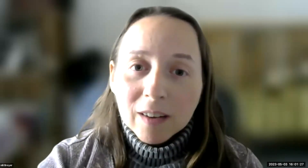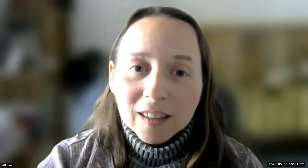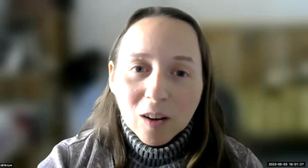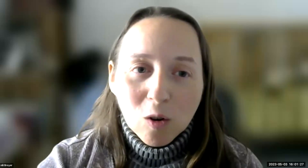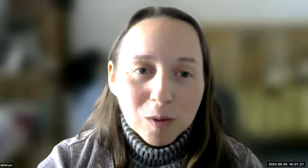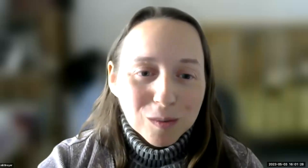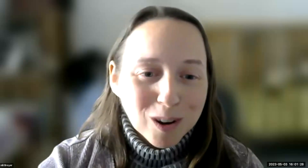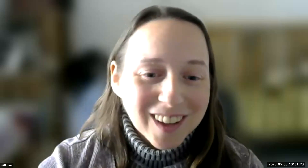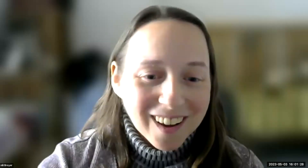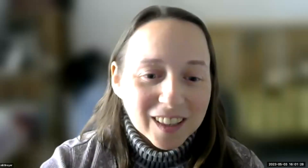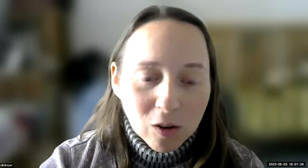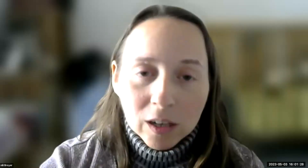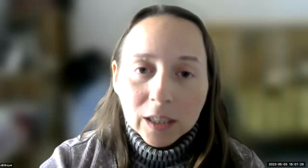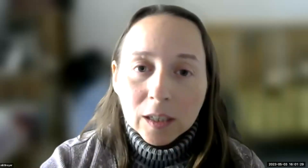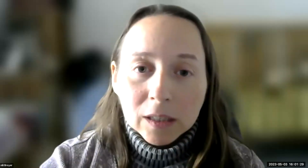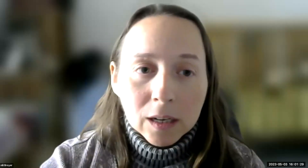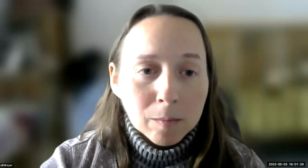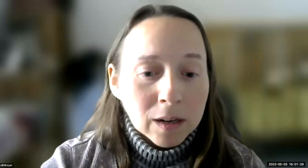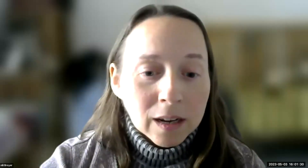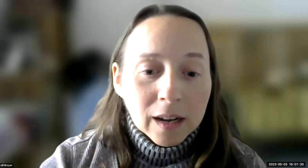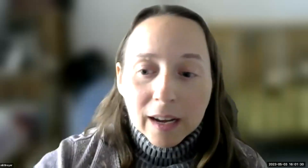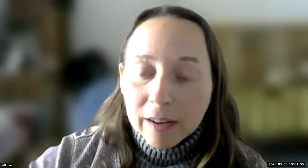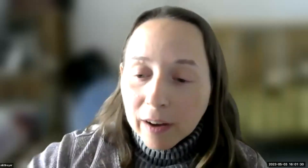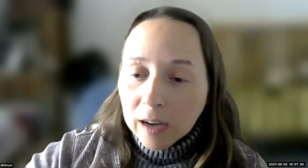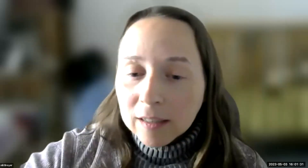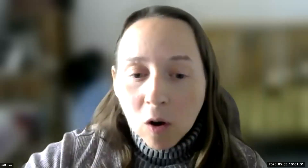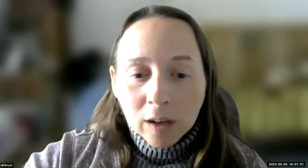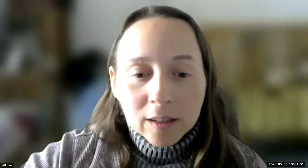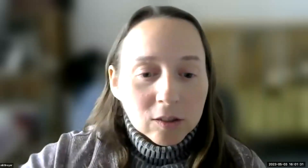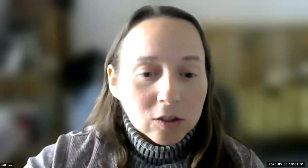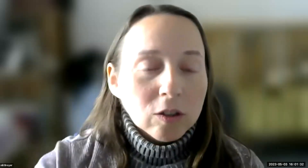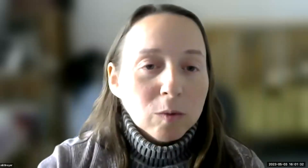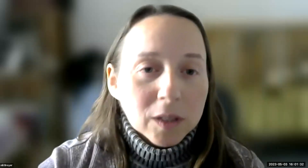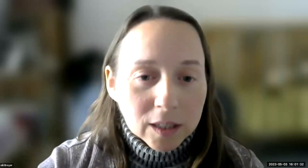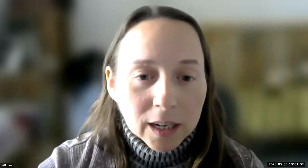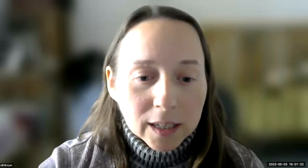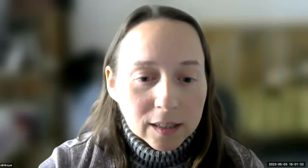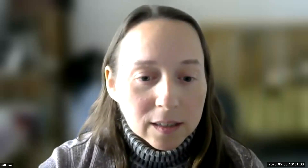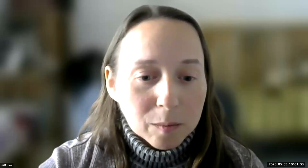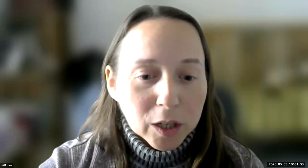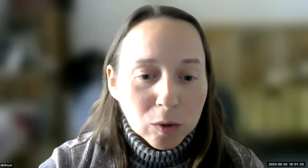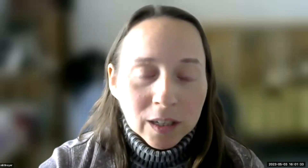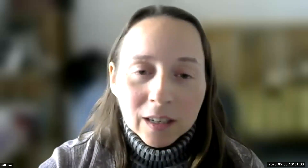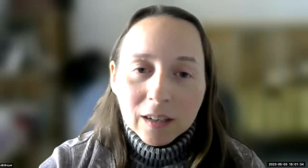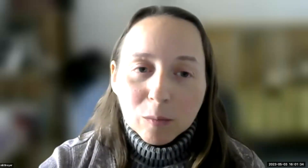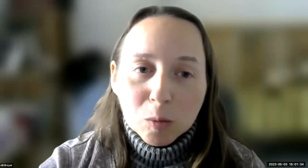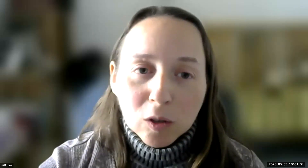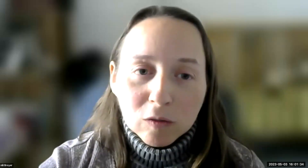לאדר קובי שפה הייתה אחת לכל העניינים הטכניים, ורק תזכורת על זה שיש לנו באמת את הכנס ביוני, מוזמנות